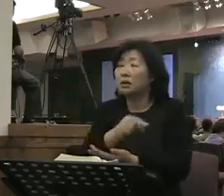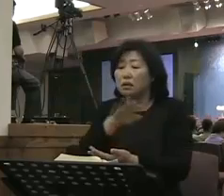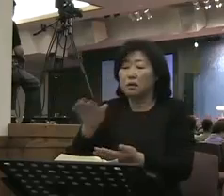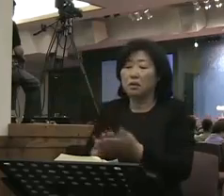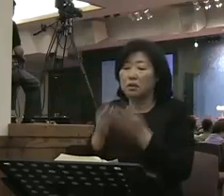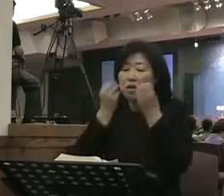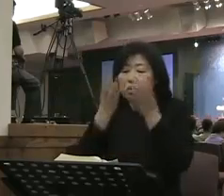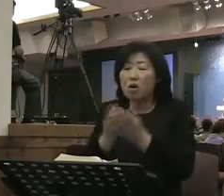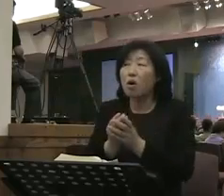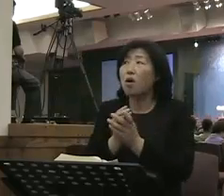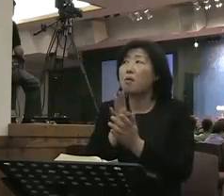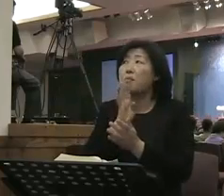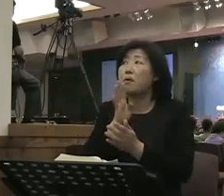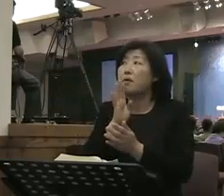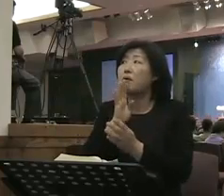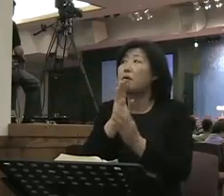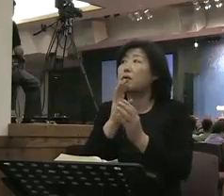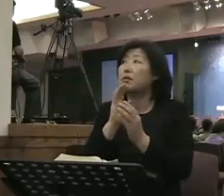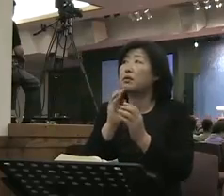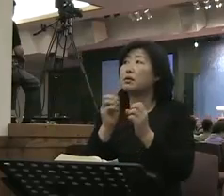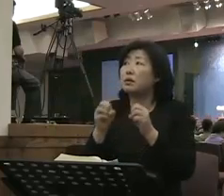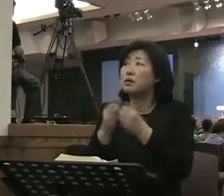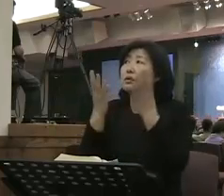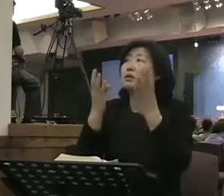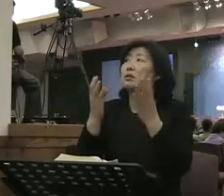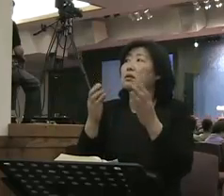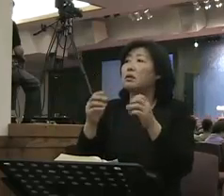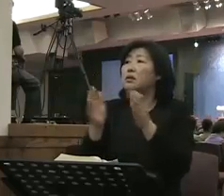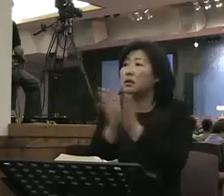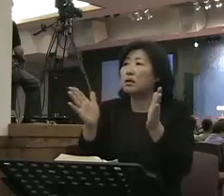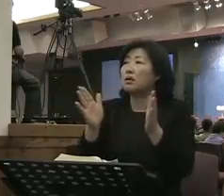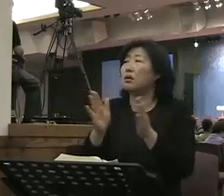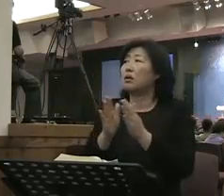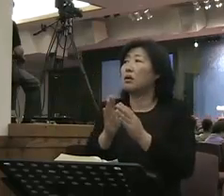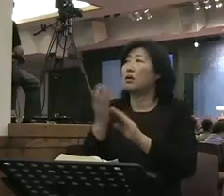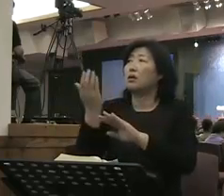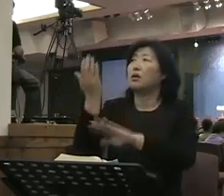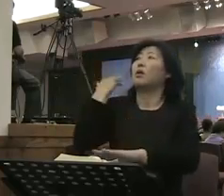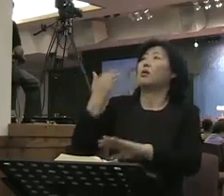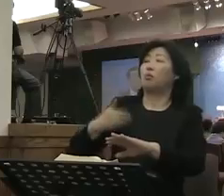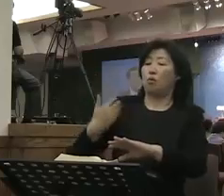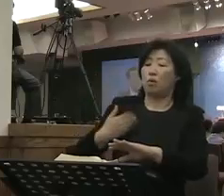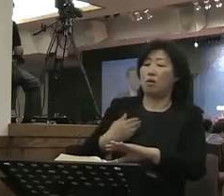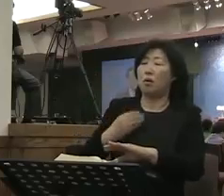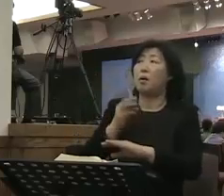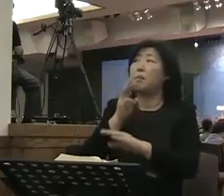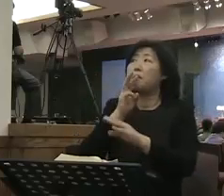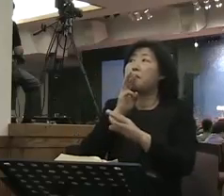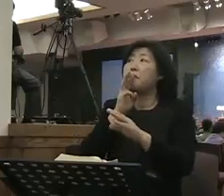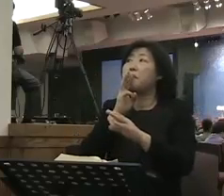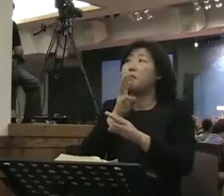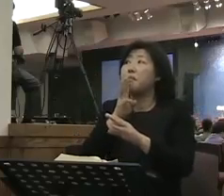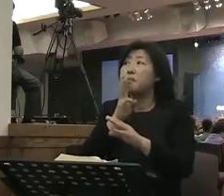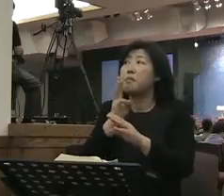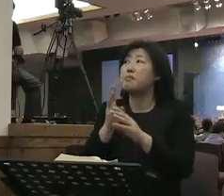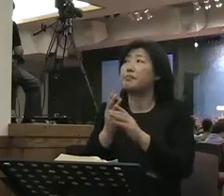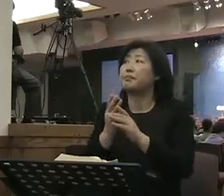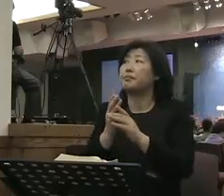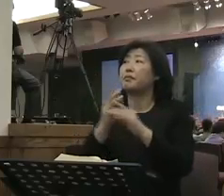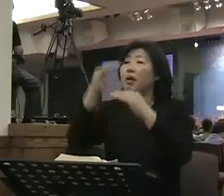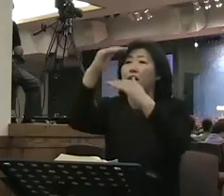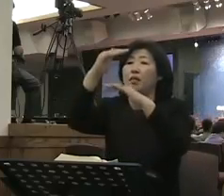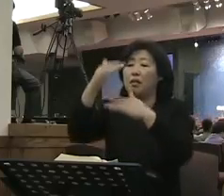그들에게 새로운 방언이 터지기 시작합니다. 전에 몰랐던 방언이 터지면서 그 방언의 내용을